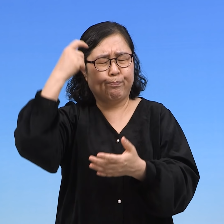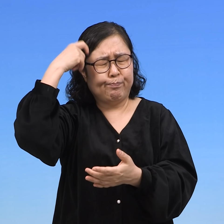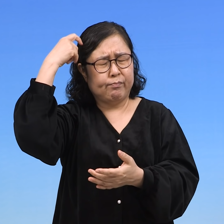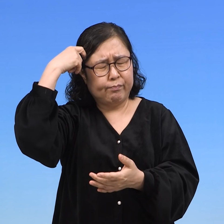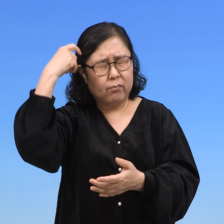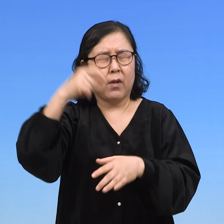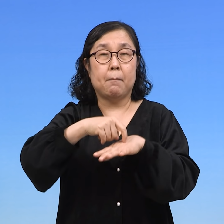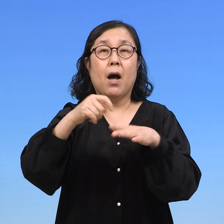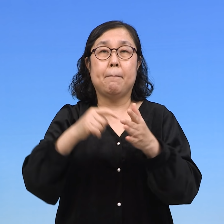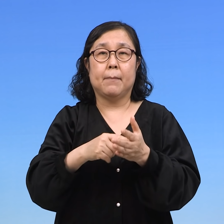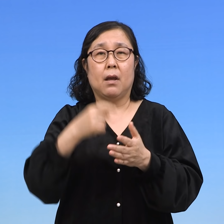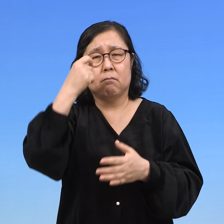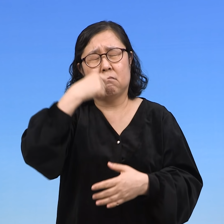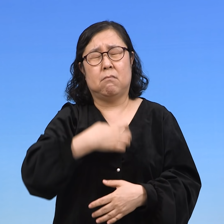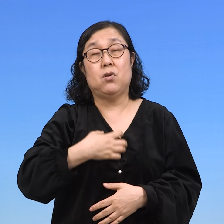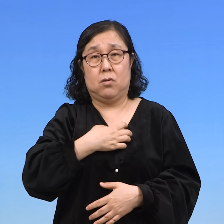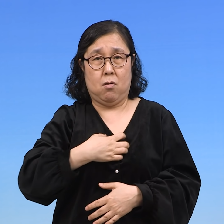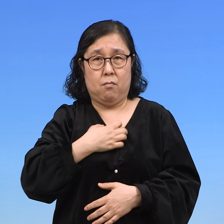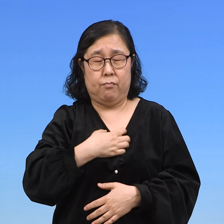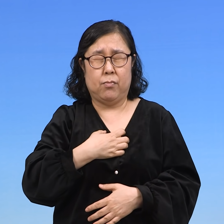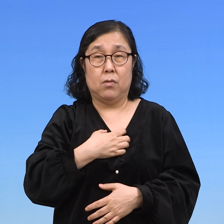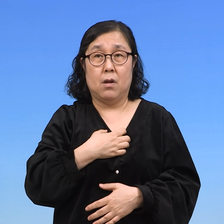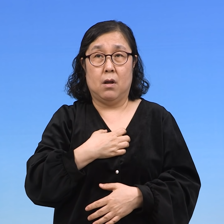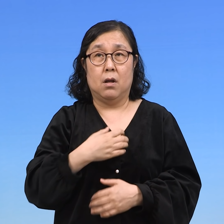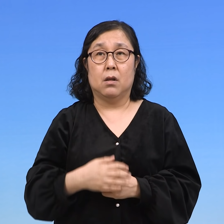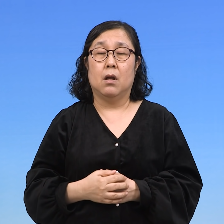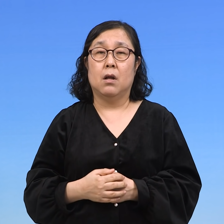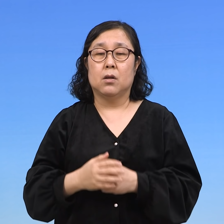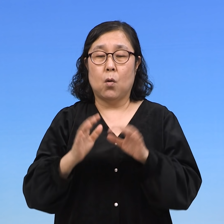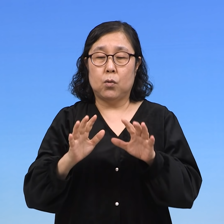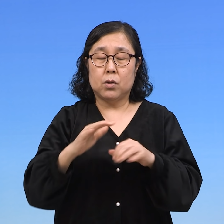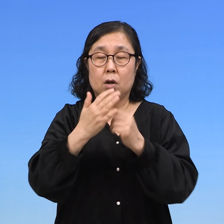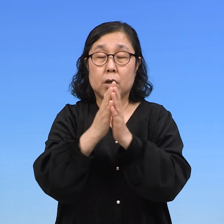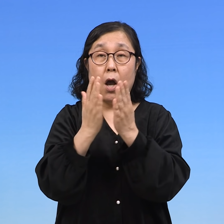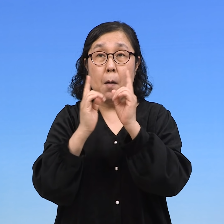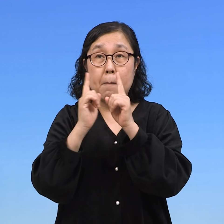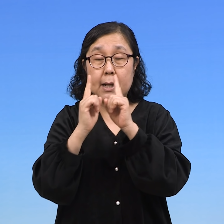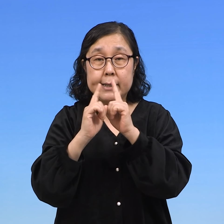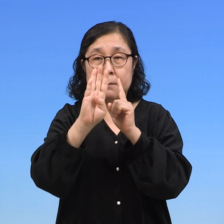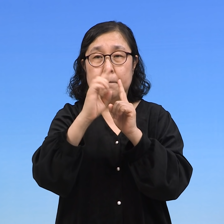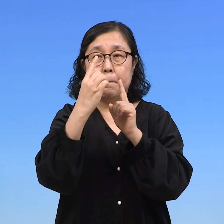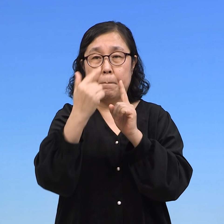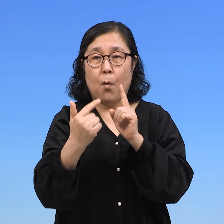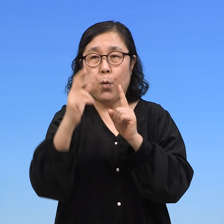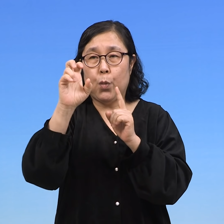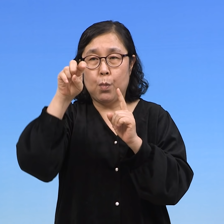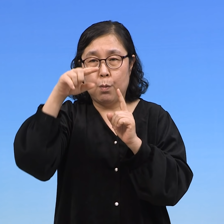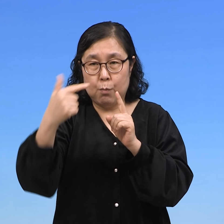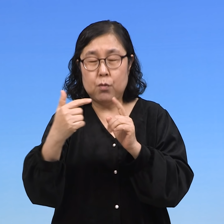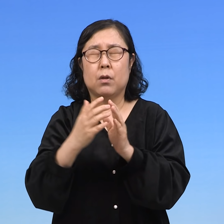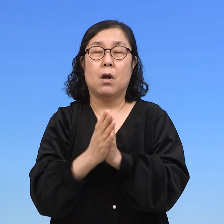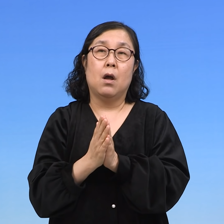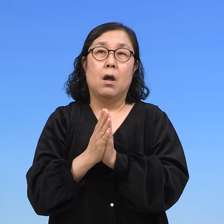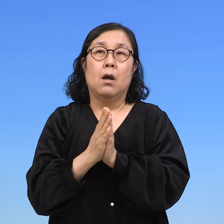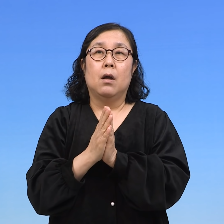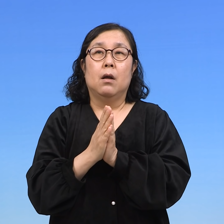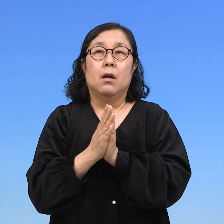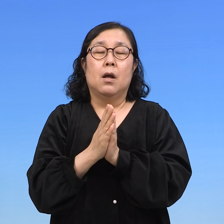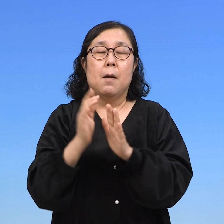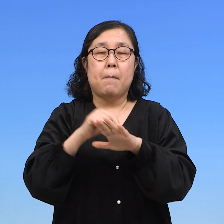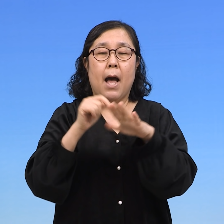본문의 말씀도 이런 맥락 이런 차원으로 저는 참 많은 생각을 하고 또 본문을 묵상하면서 그 마음에